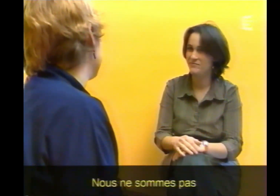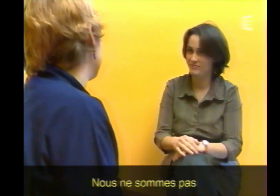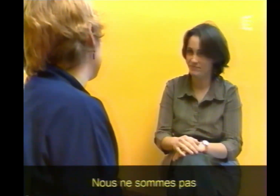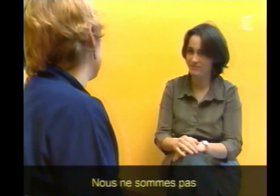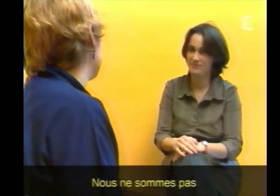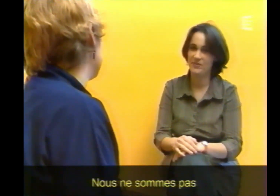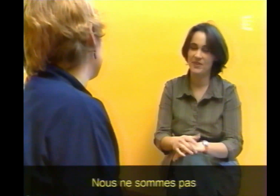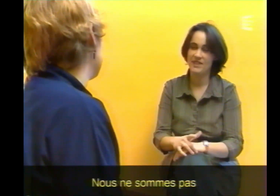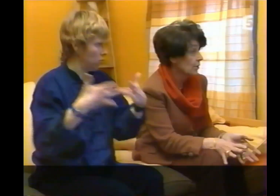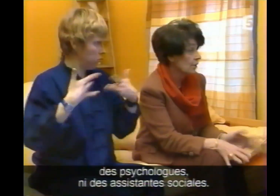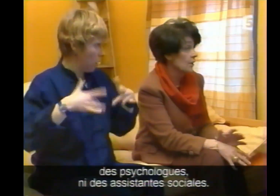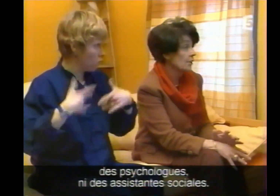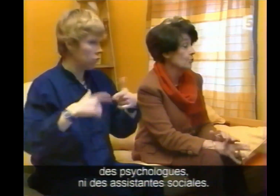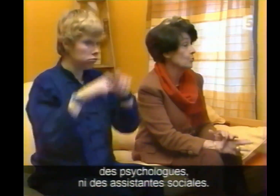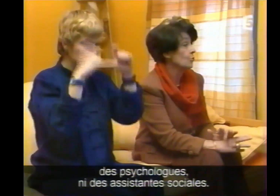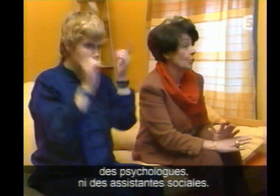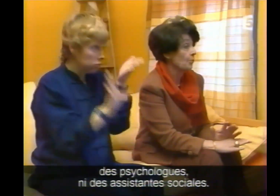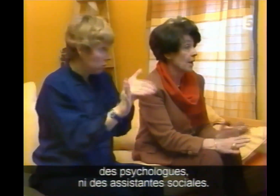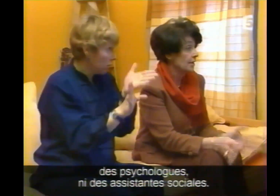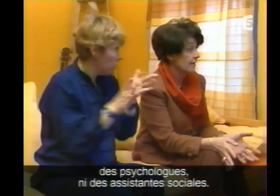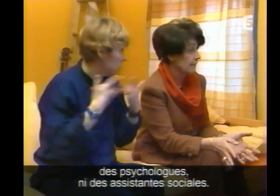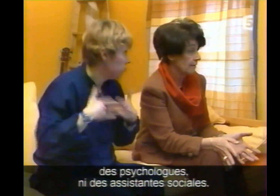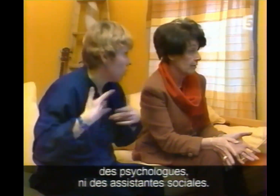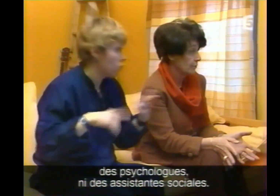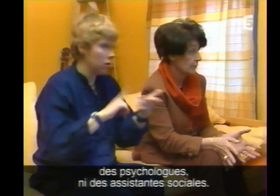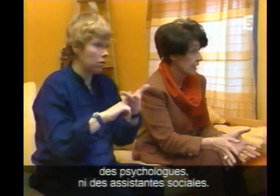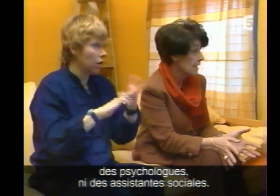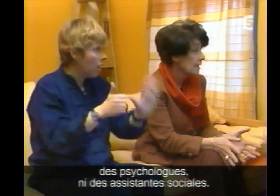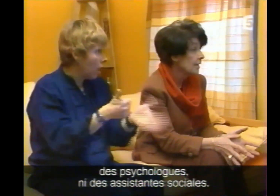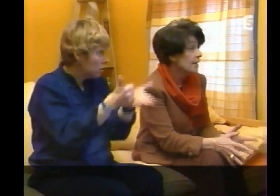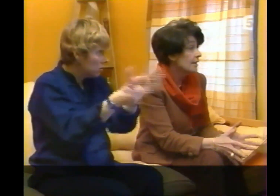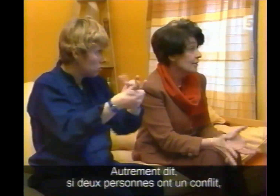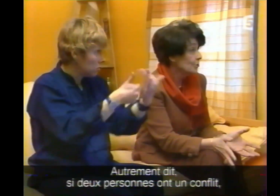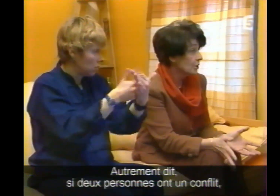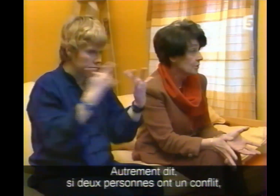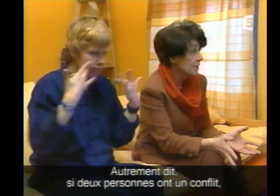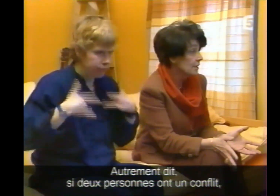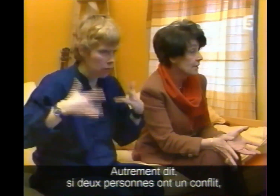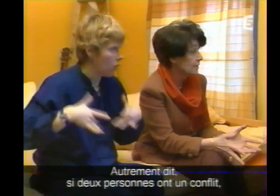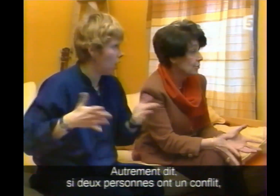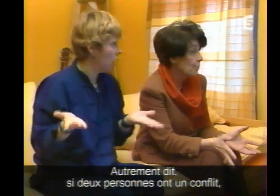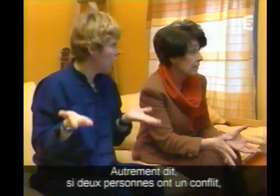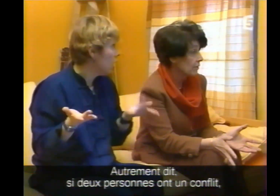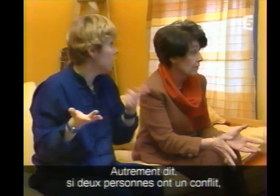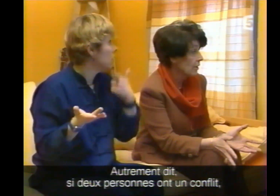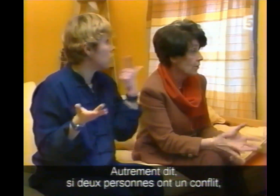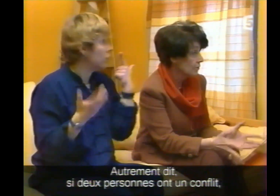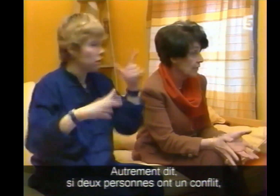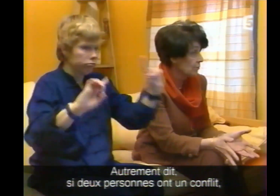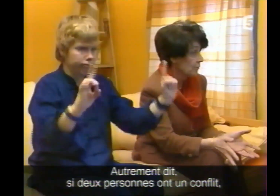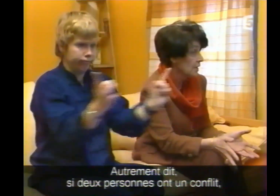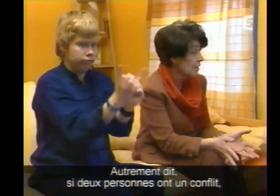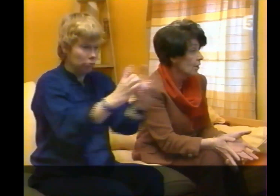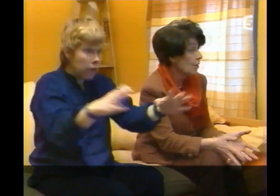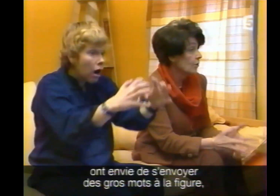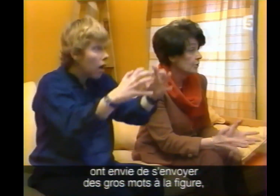sommes pas des psychologues, nous ne sommes pas des assistantes sociales. Autrement dit, ces deux personnes ont un conflit, ont